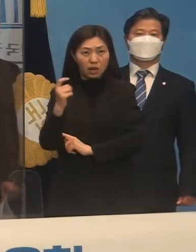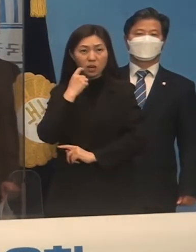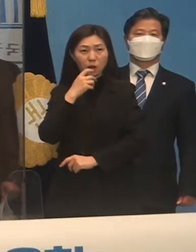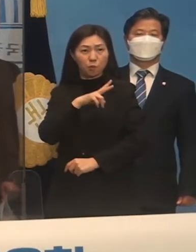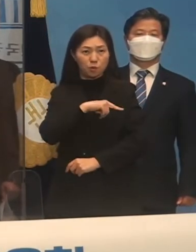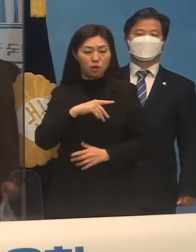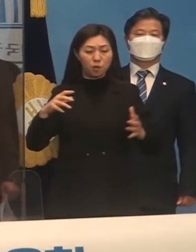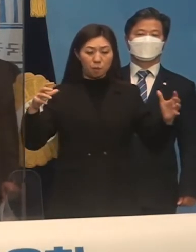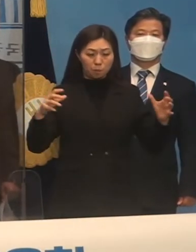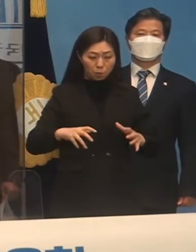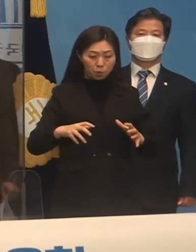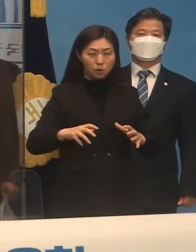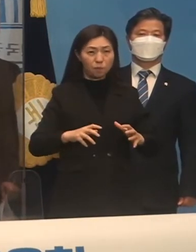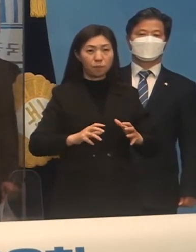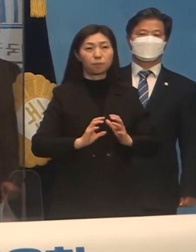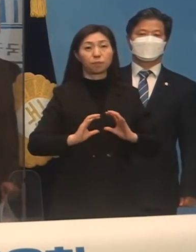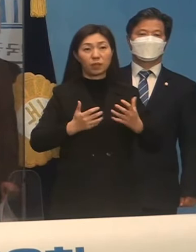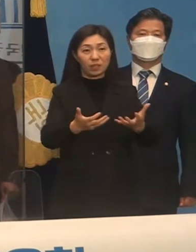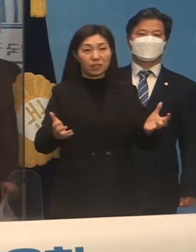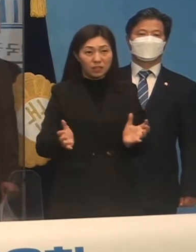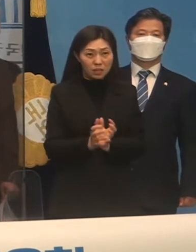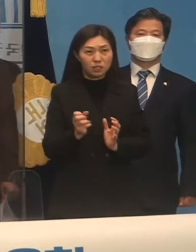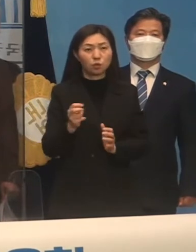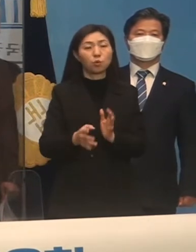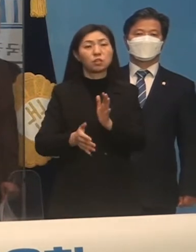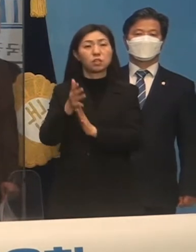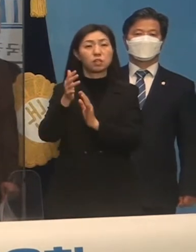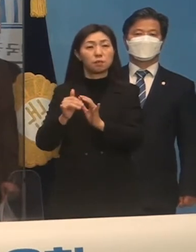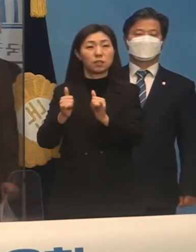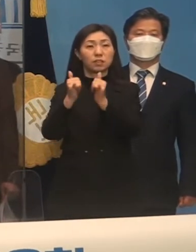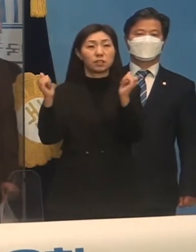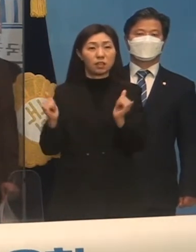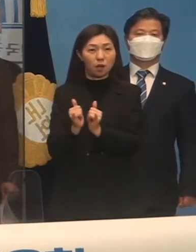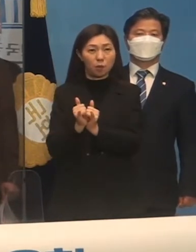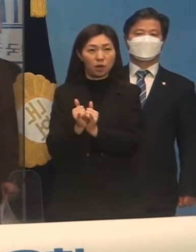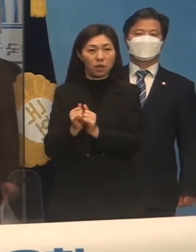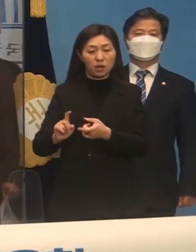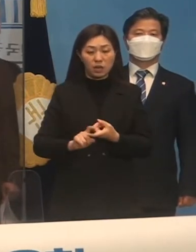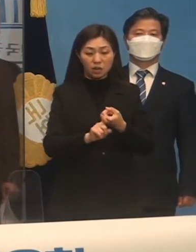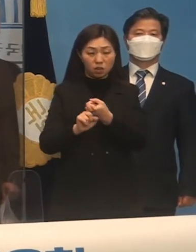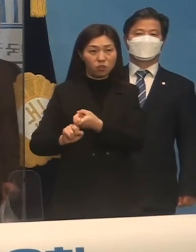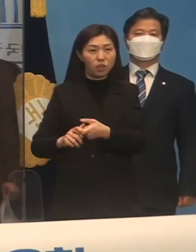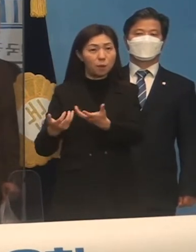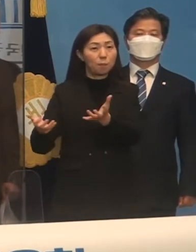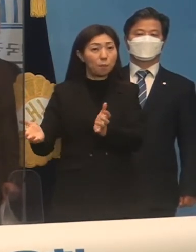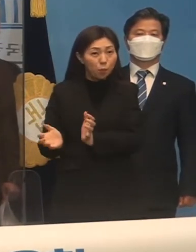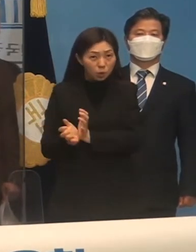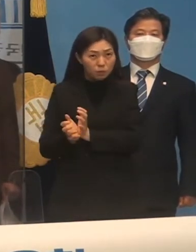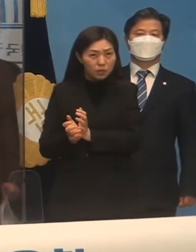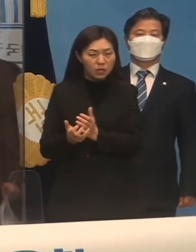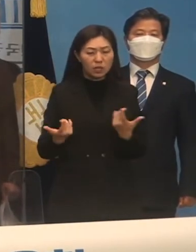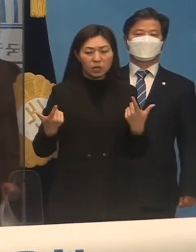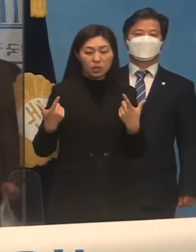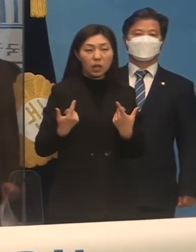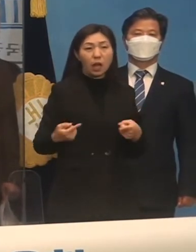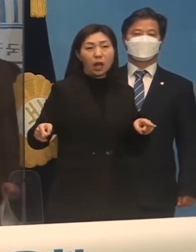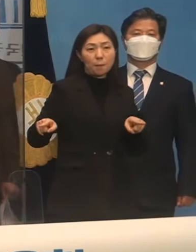의원 모임과 시민사회 연대 모임이 공동으로 이러한 뜻을